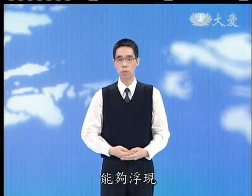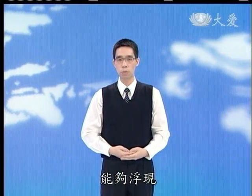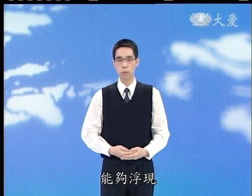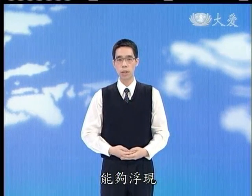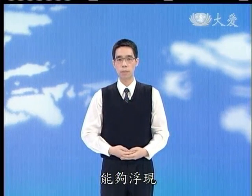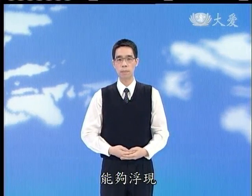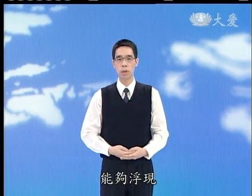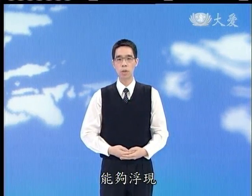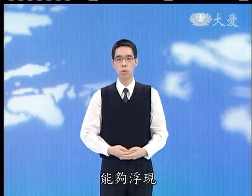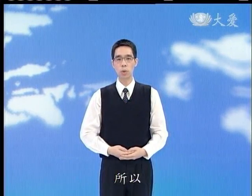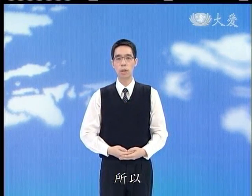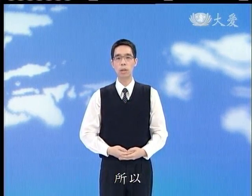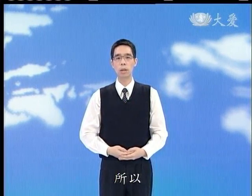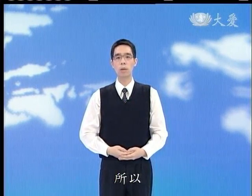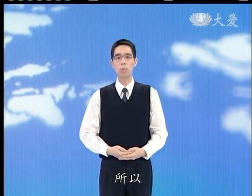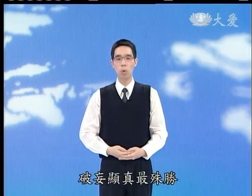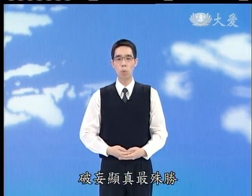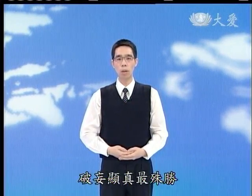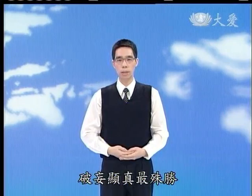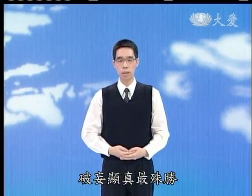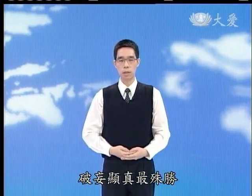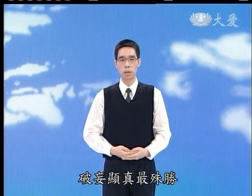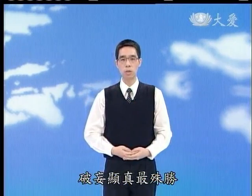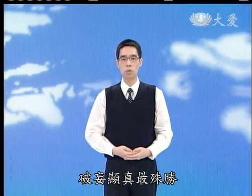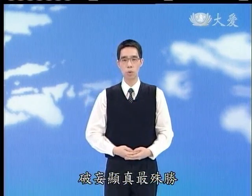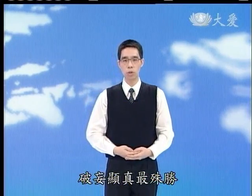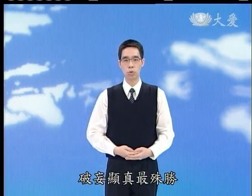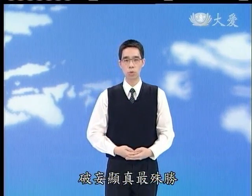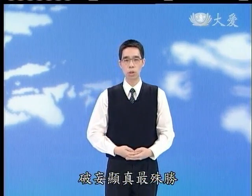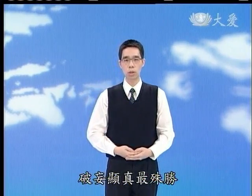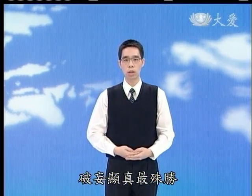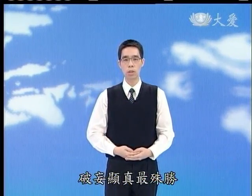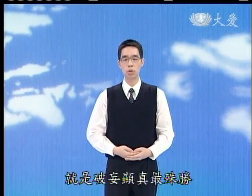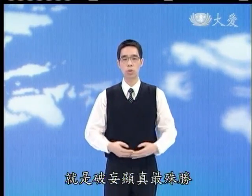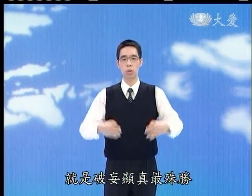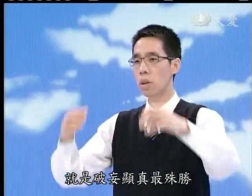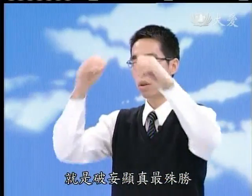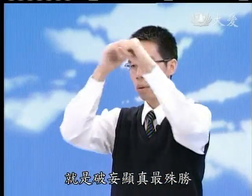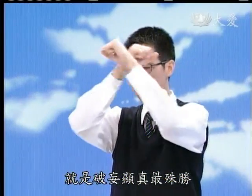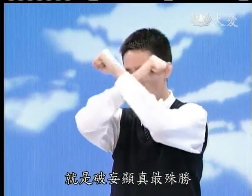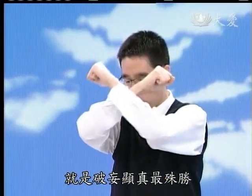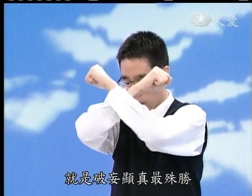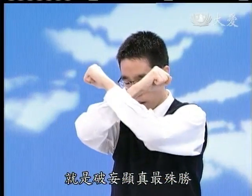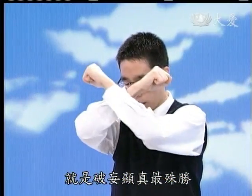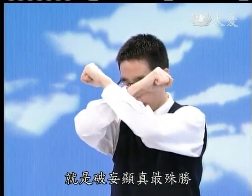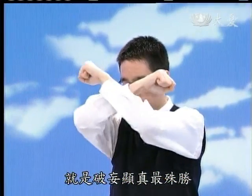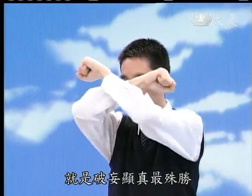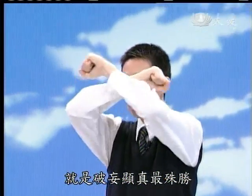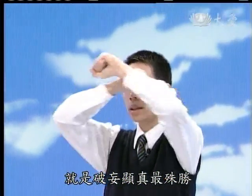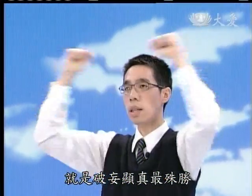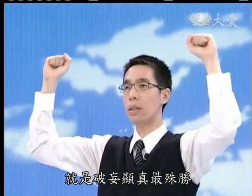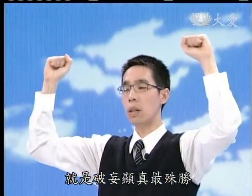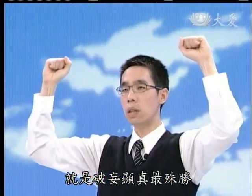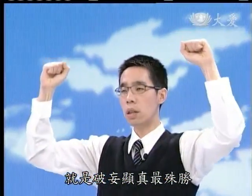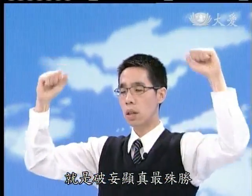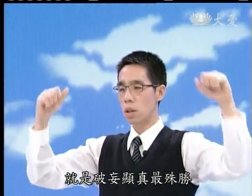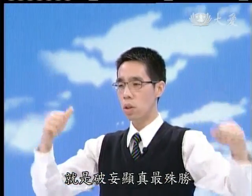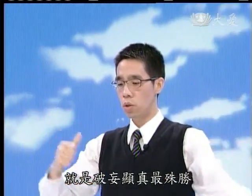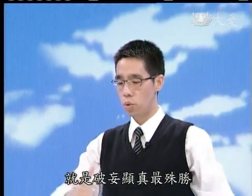够浮现。所以破妄显真最殊胜，就是破妄显真